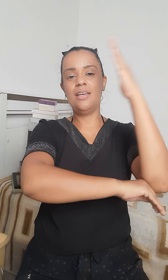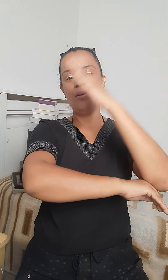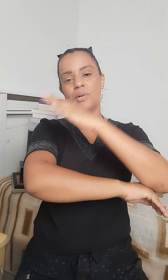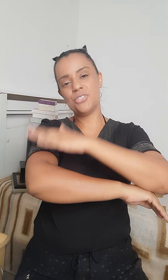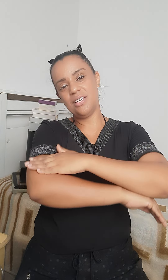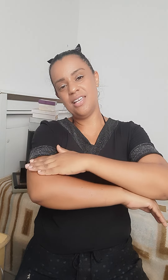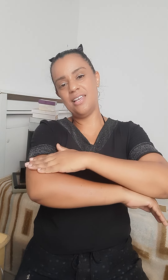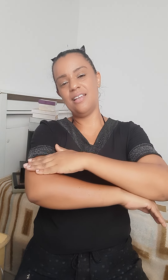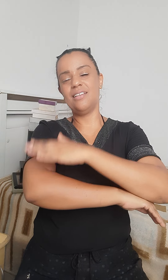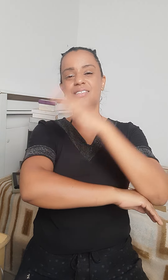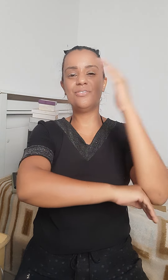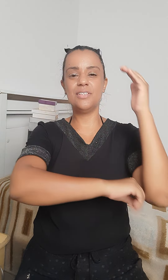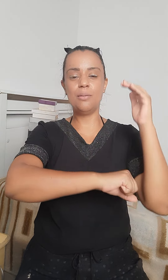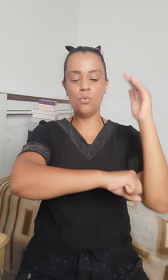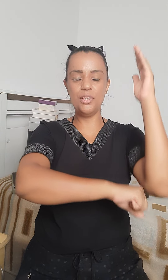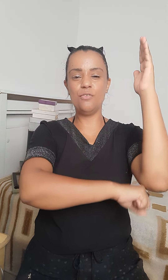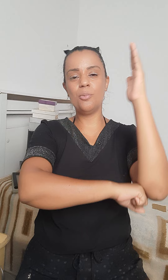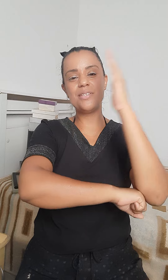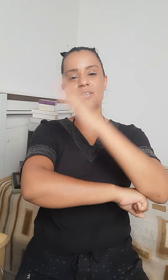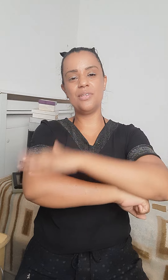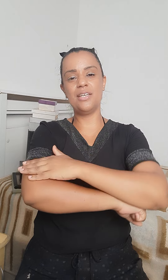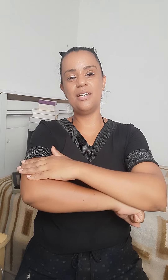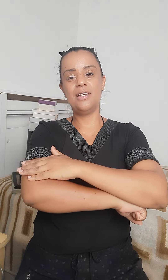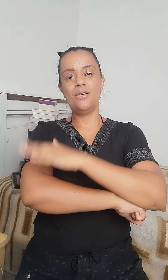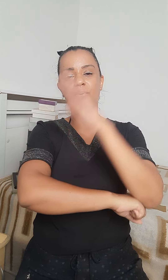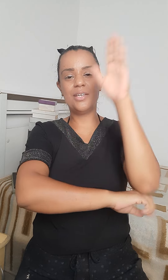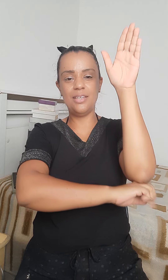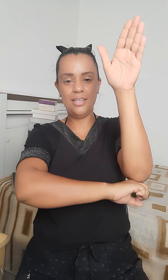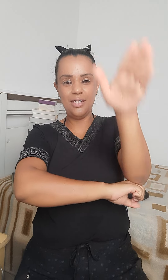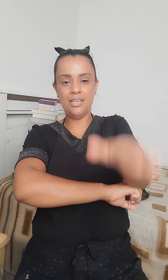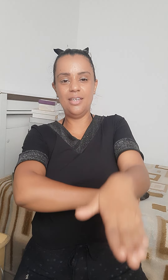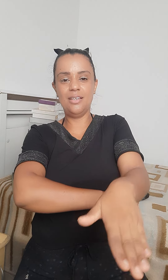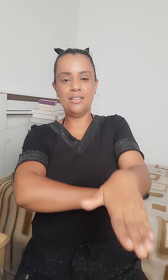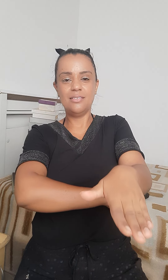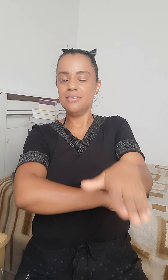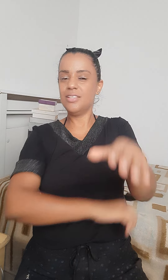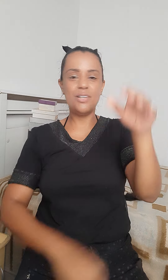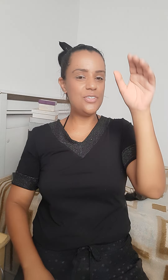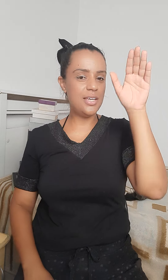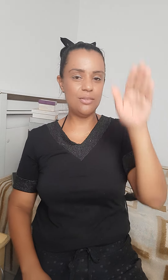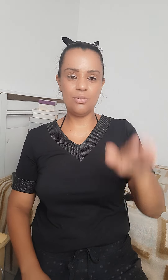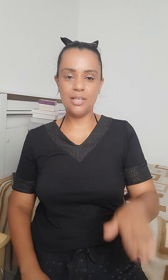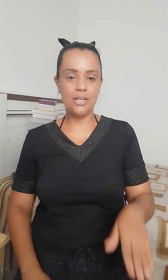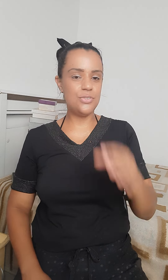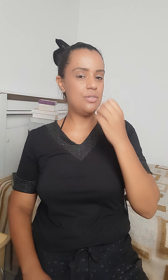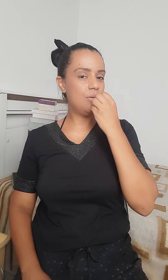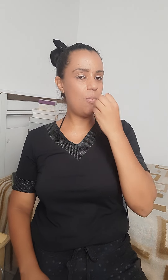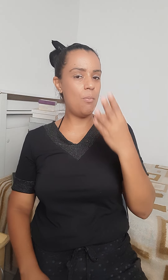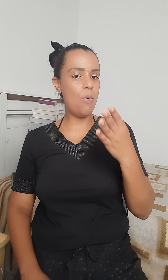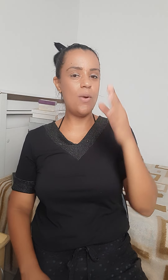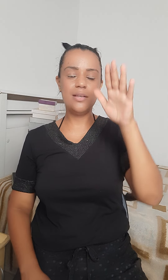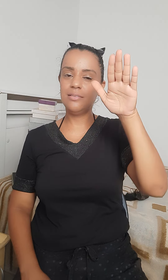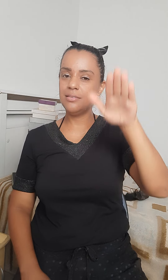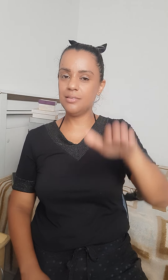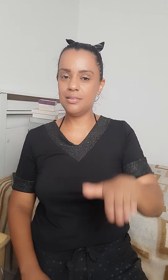uma janela, acho que fica muita informação, né? Ou aqui, já vai direto, tarde. Boa